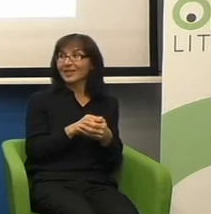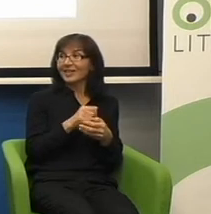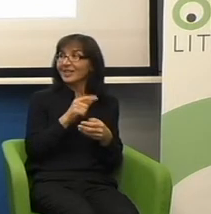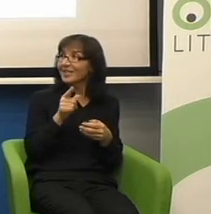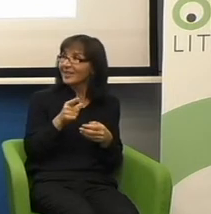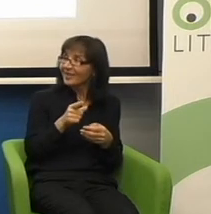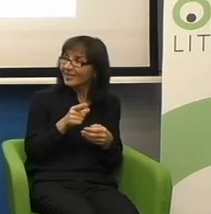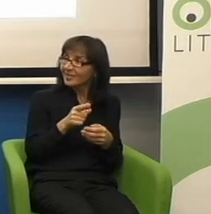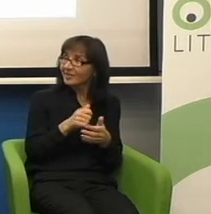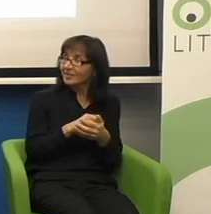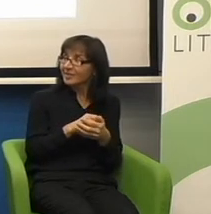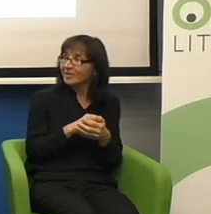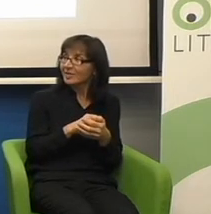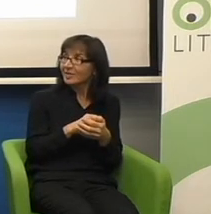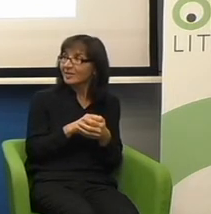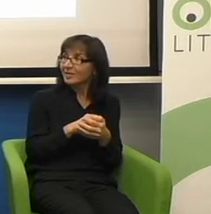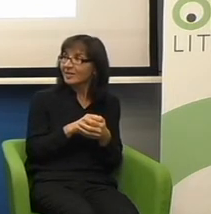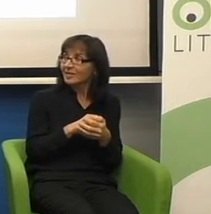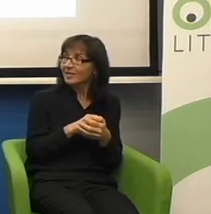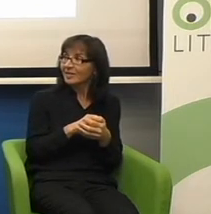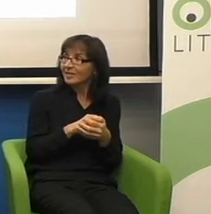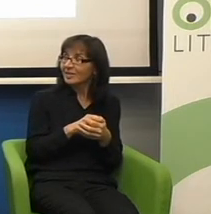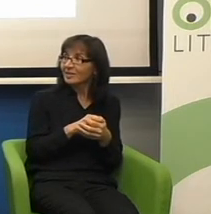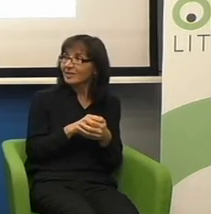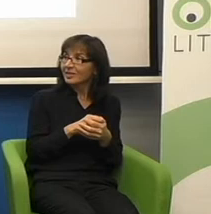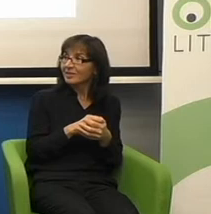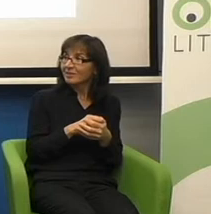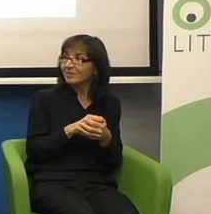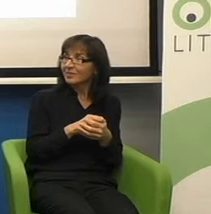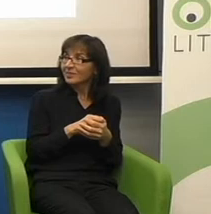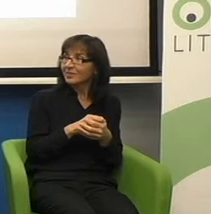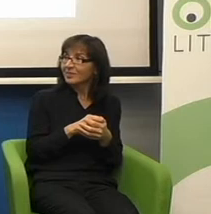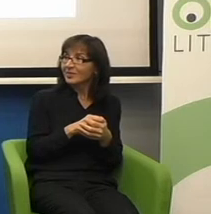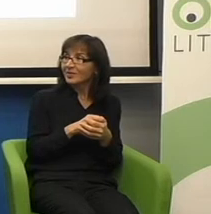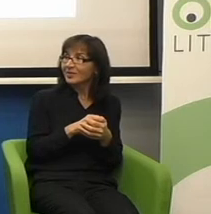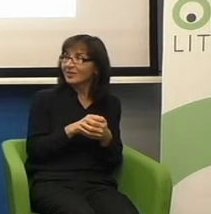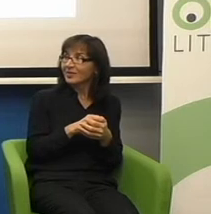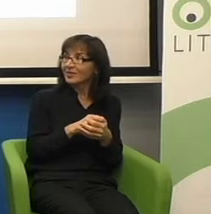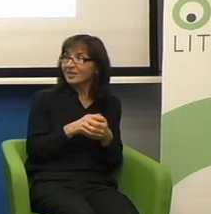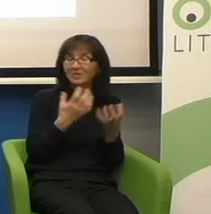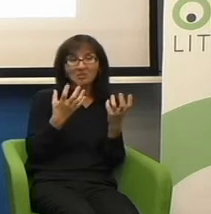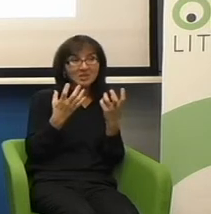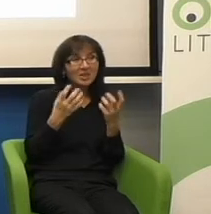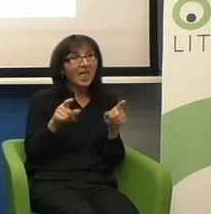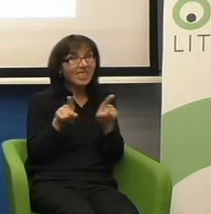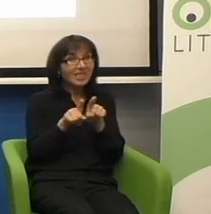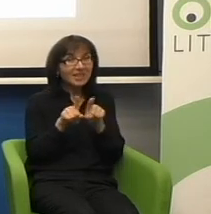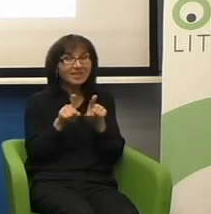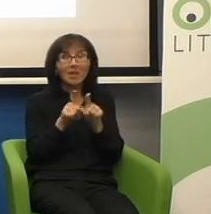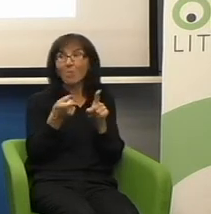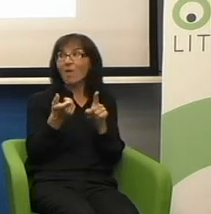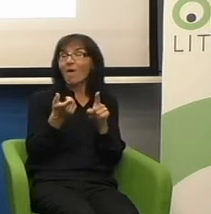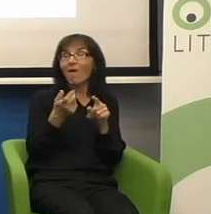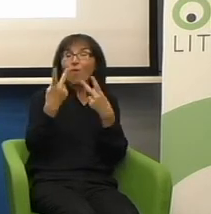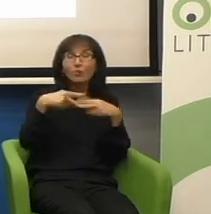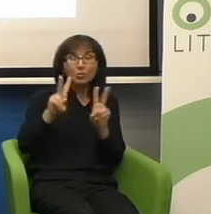bym chciała wrócić właśnie do tej utraconej kobiecości gdzieś chyba, tej naszej bohaterki. Nie wiem, czy pan się zgodzi z